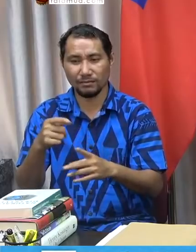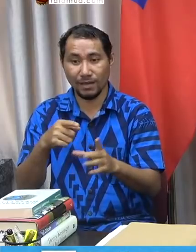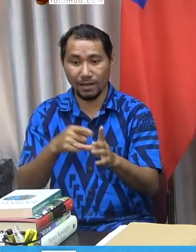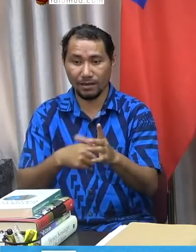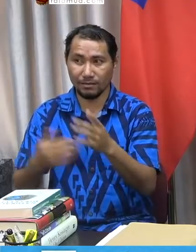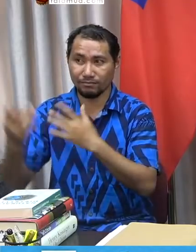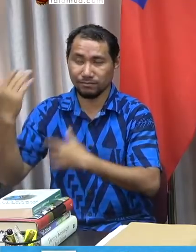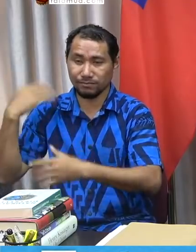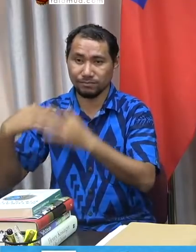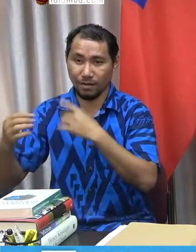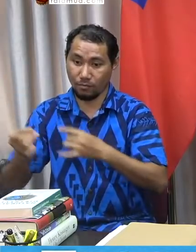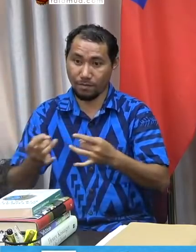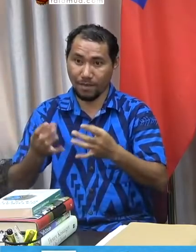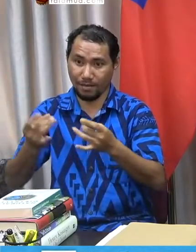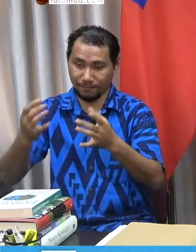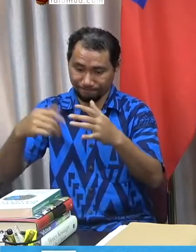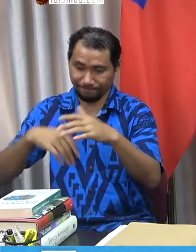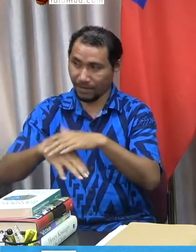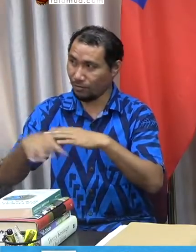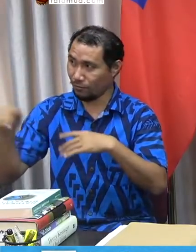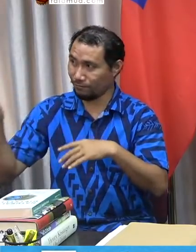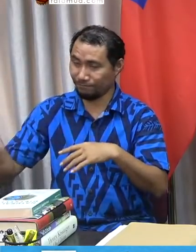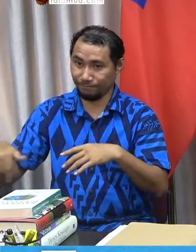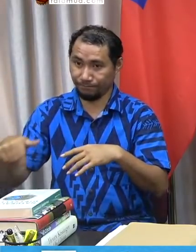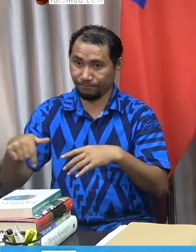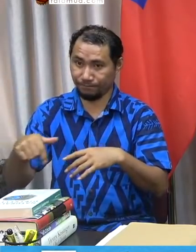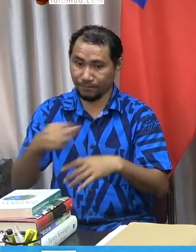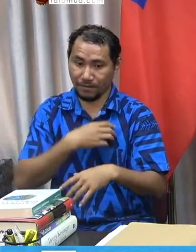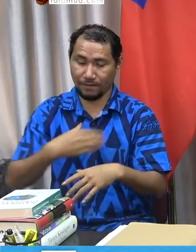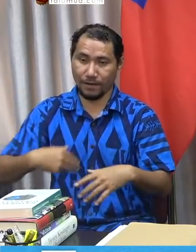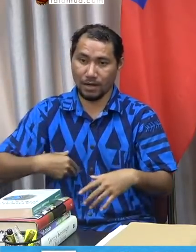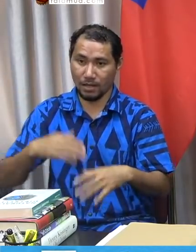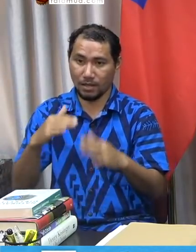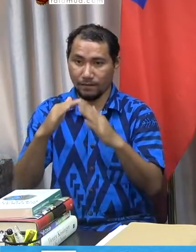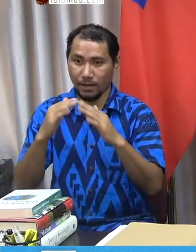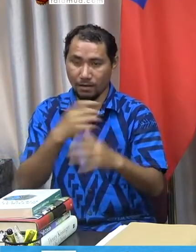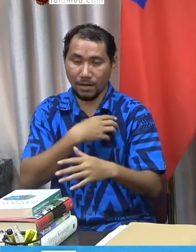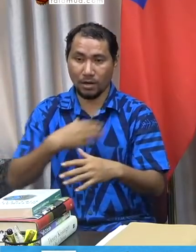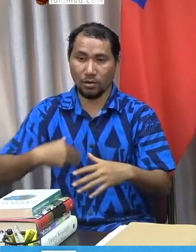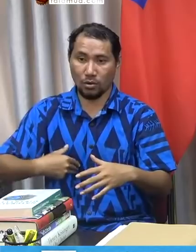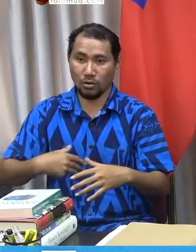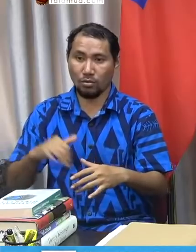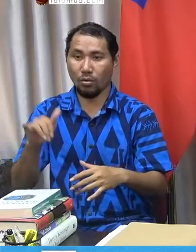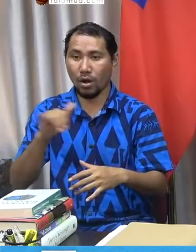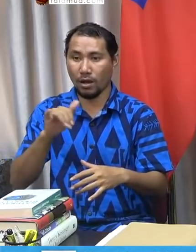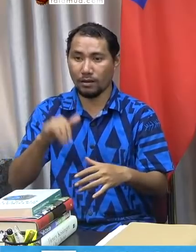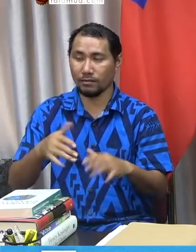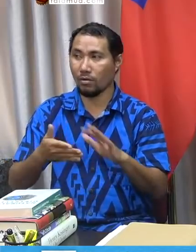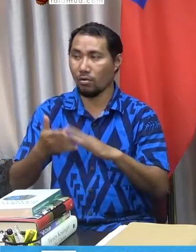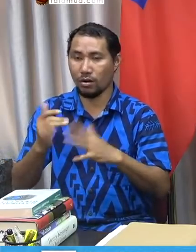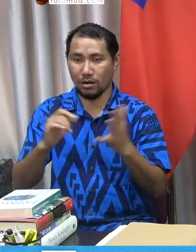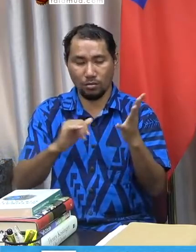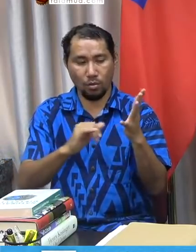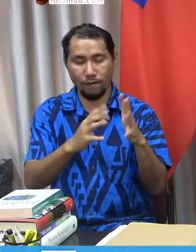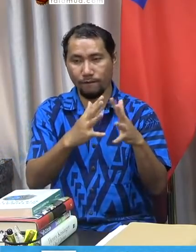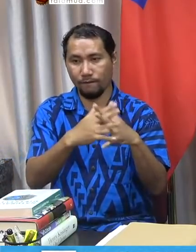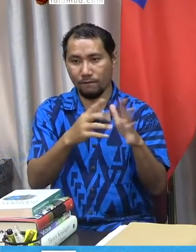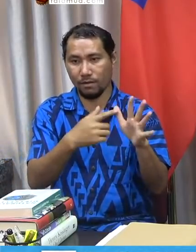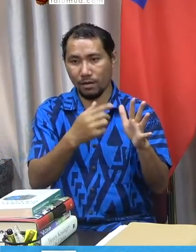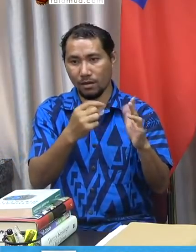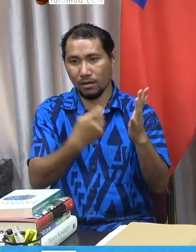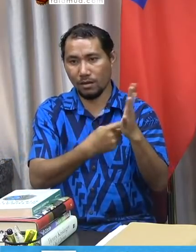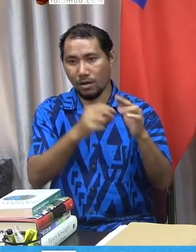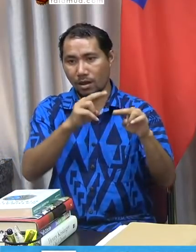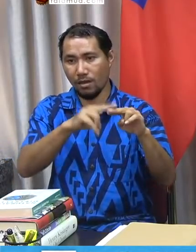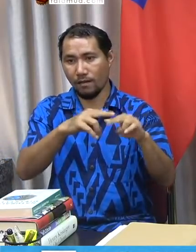nei i lumawhale ia po o fo i le wafu ia a ua whautua ina o